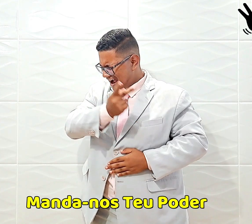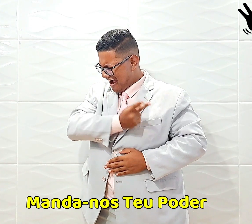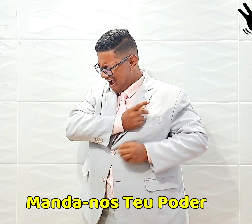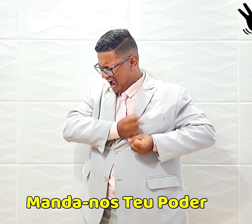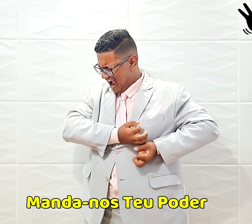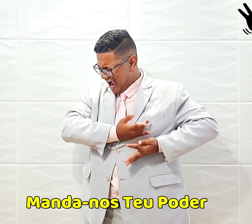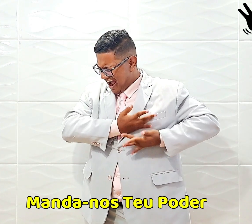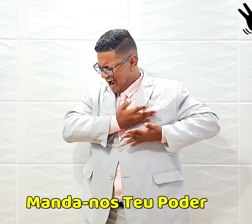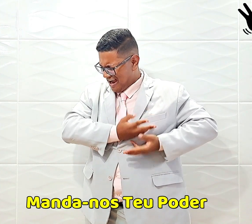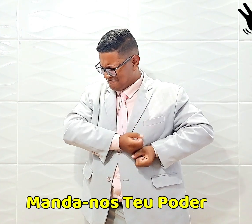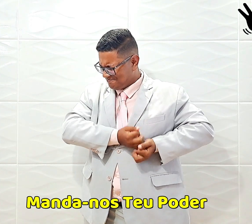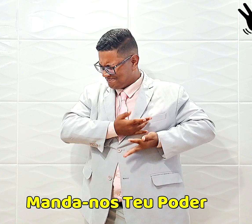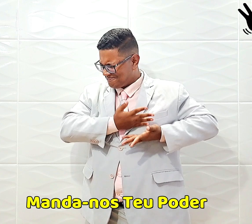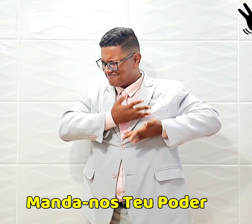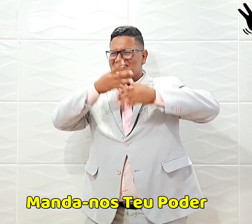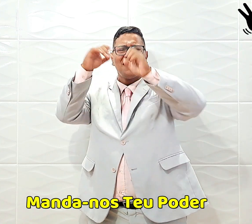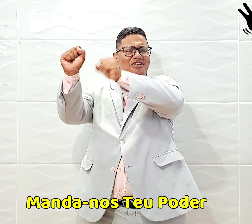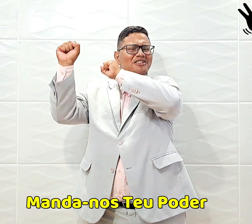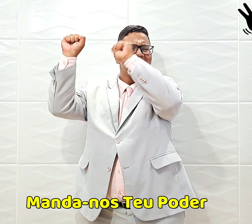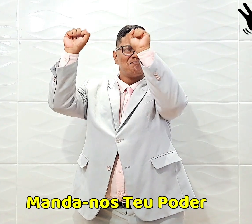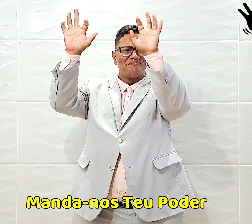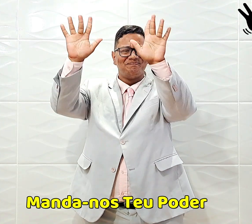-nos teu poder,